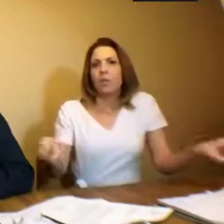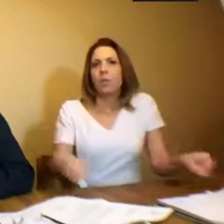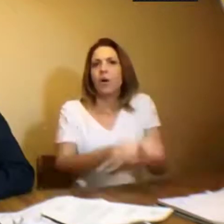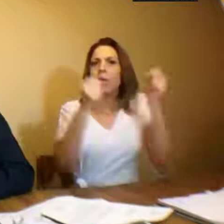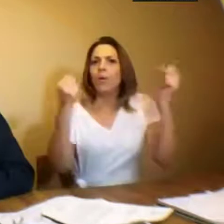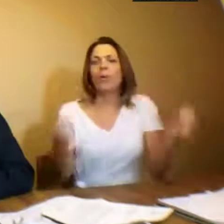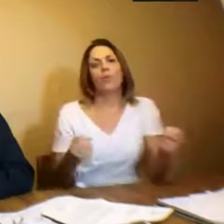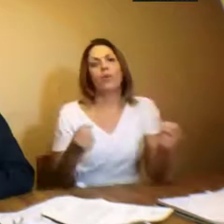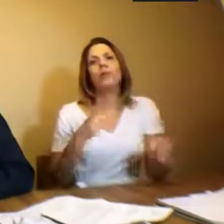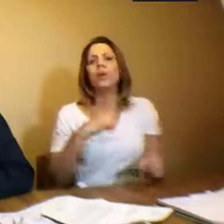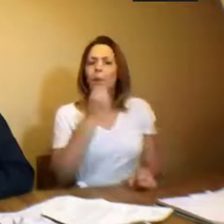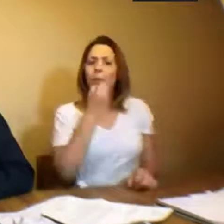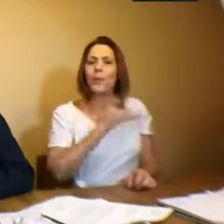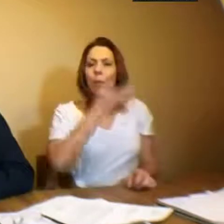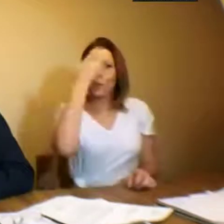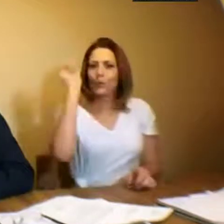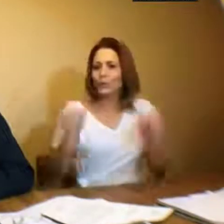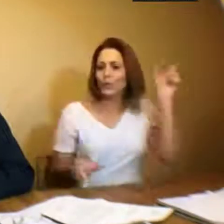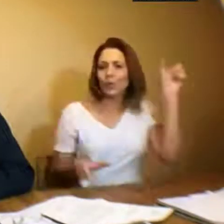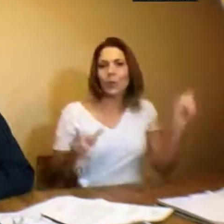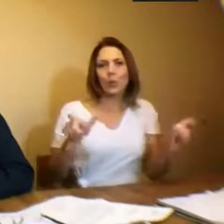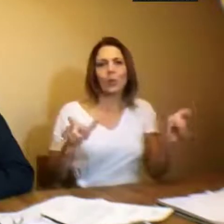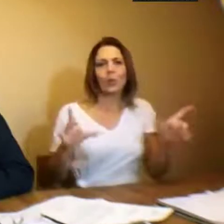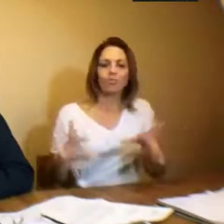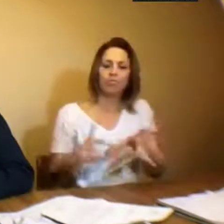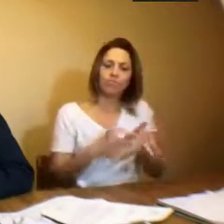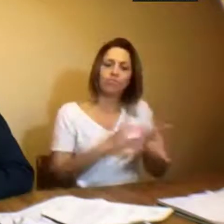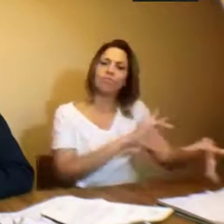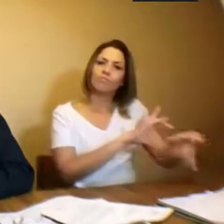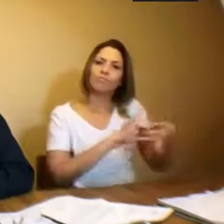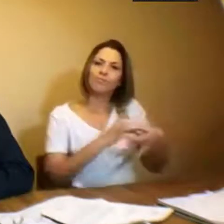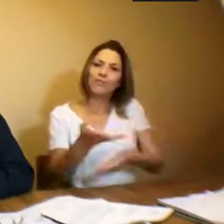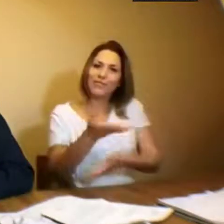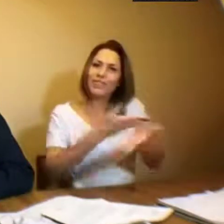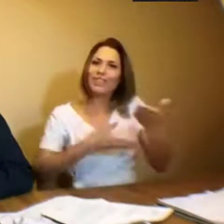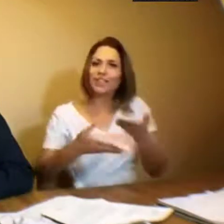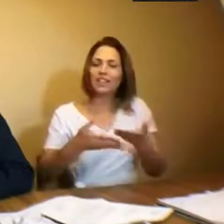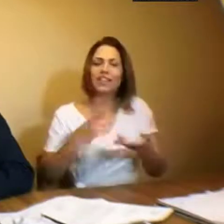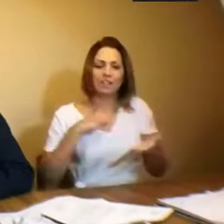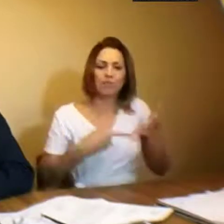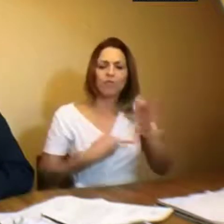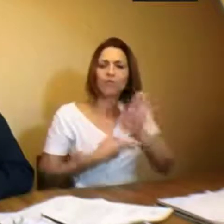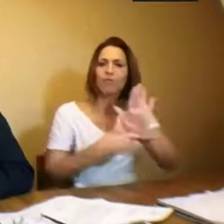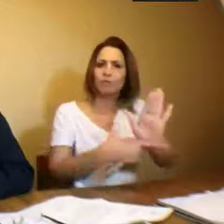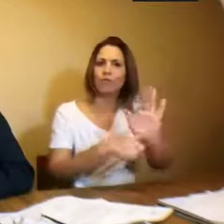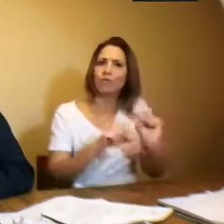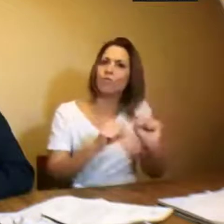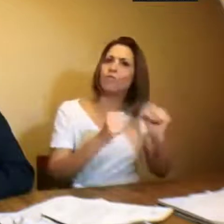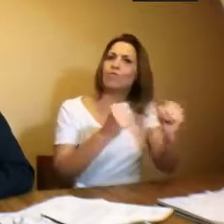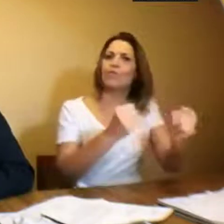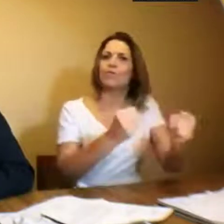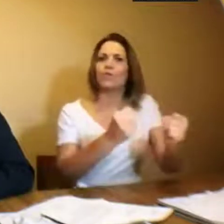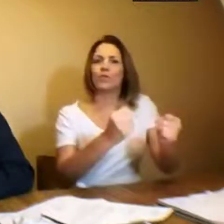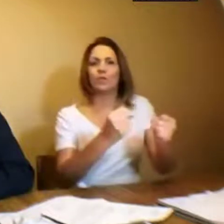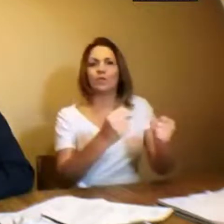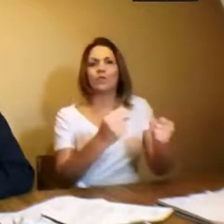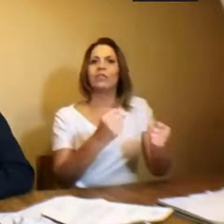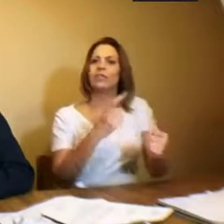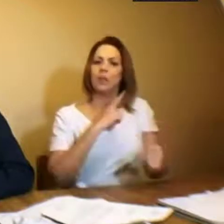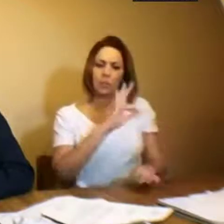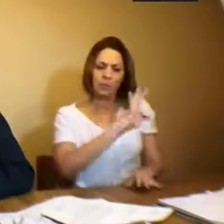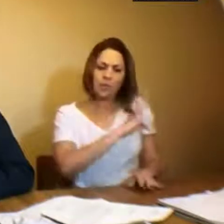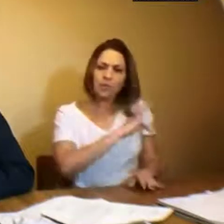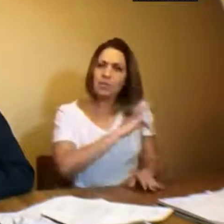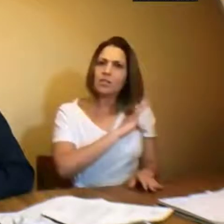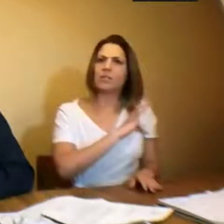de boas pessoas ao nosso lado, resgatando as nossas forças de segurança, valorizando as nossas forças